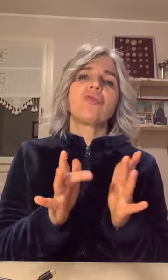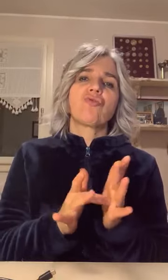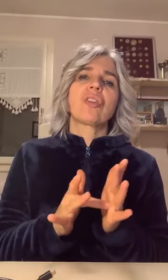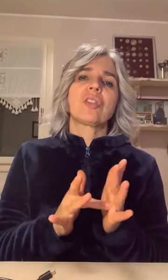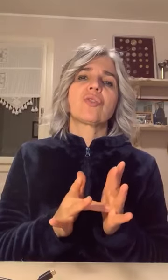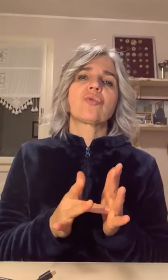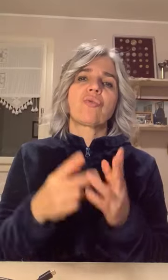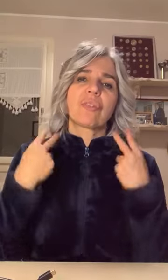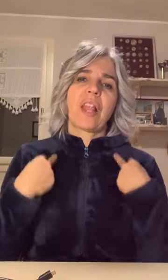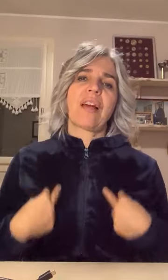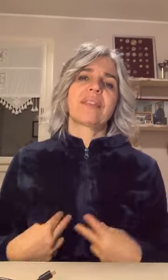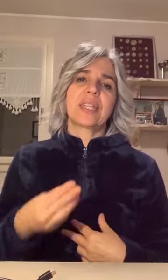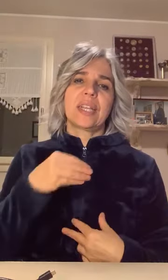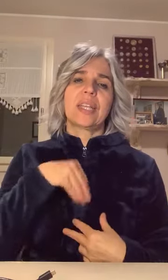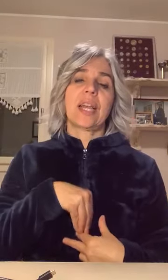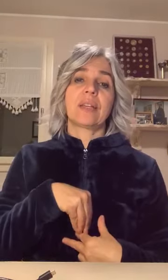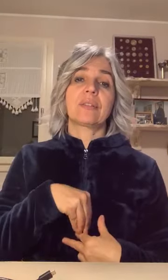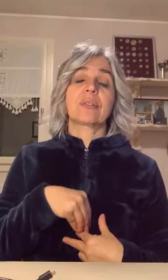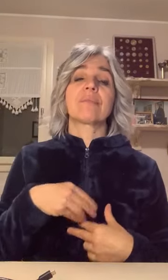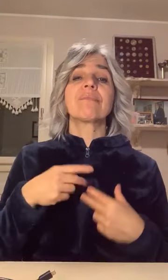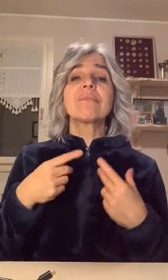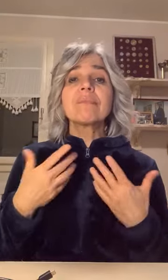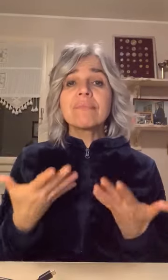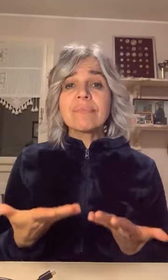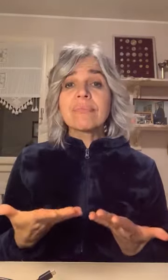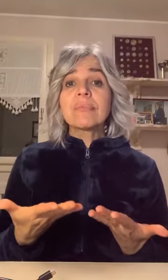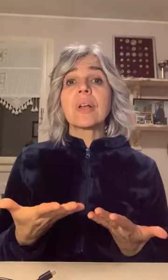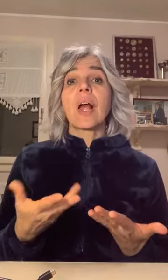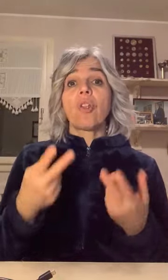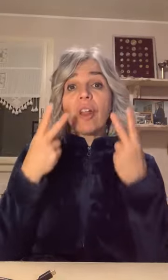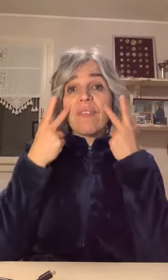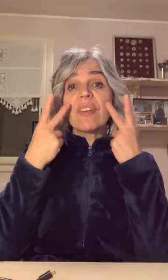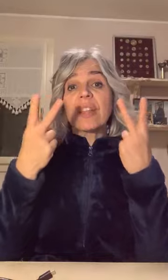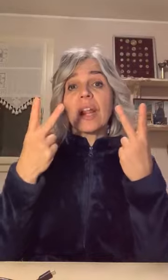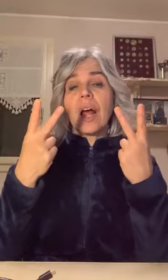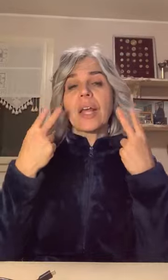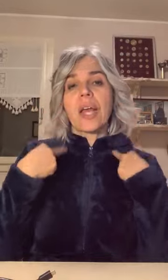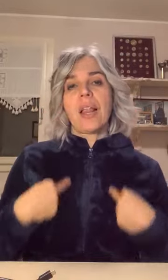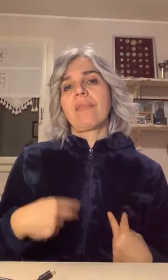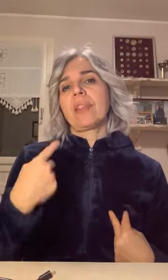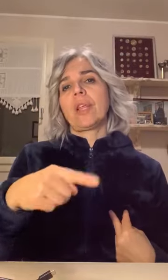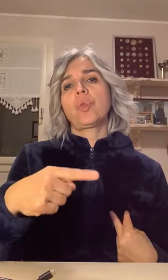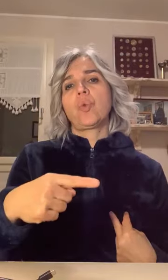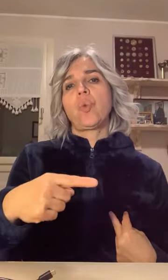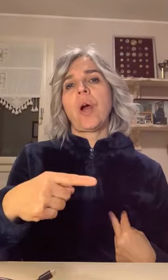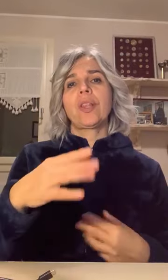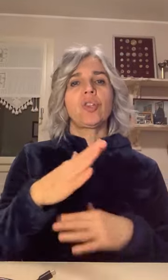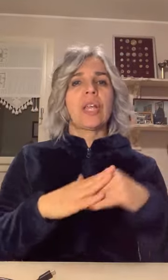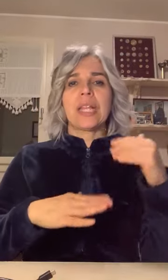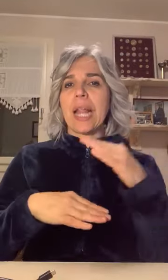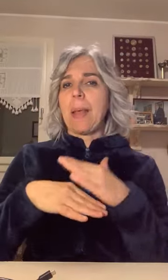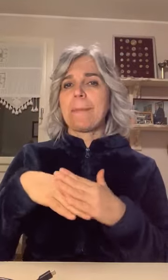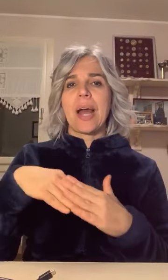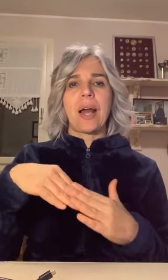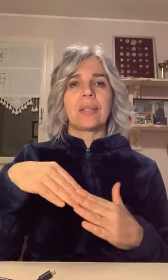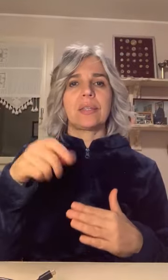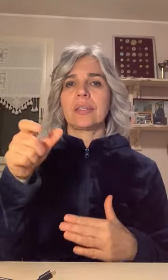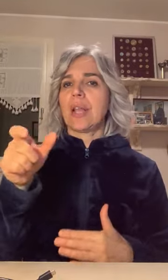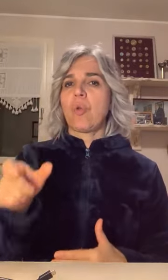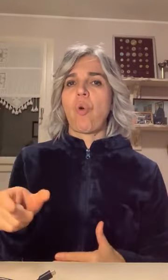vedrai che la tua vita è nelle mani di Dio e non nelle mani degli uomini. Allora tu capirai che ogni cosa è